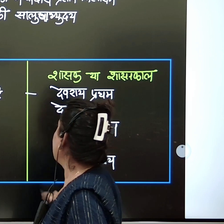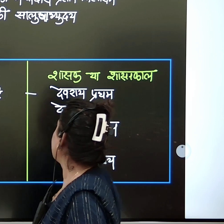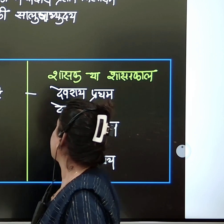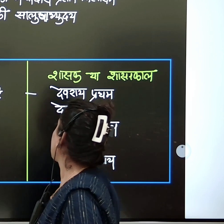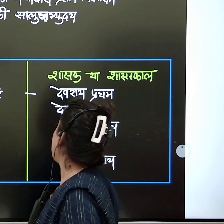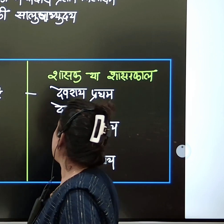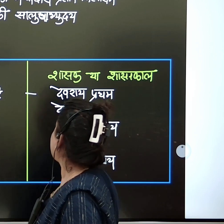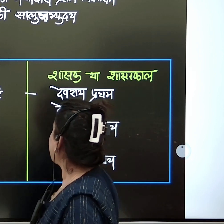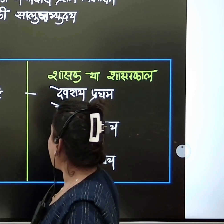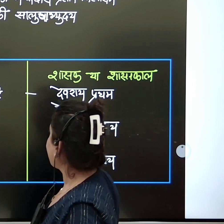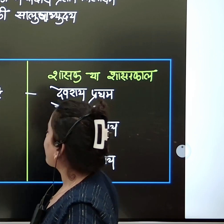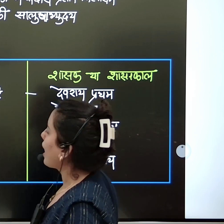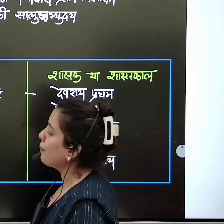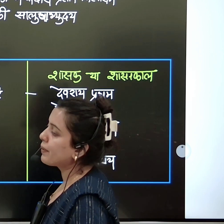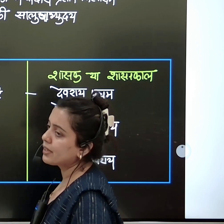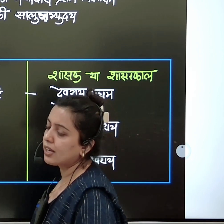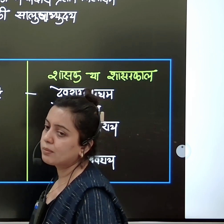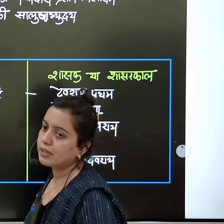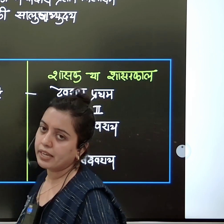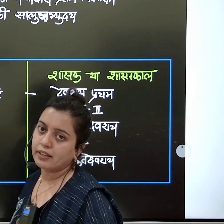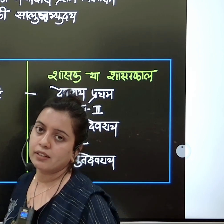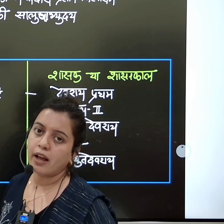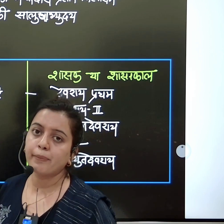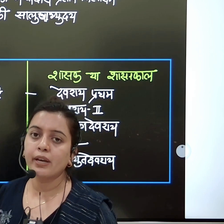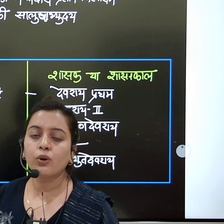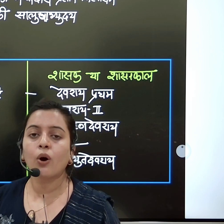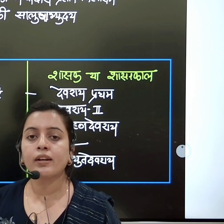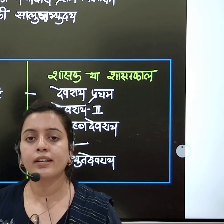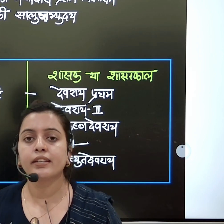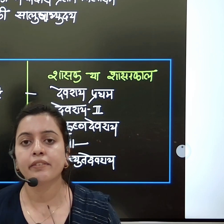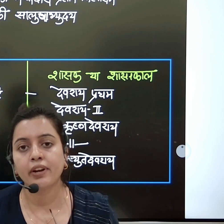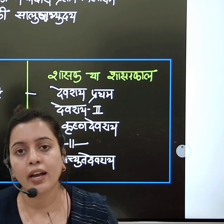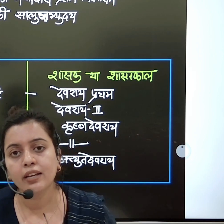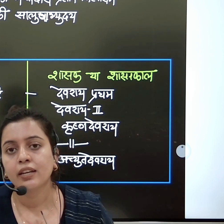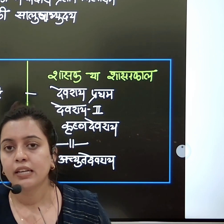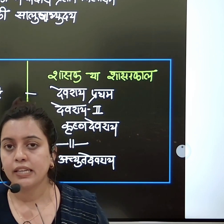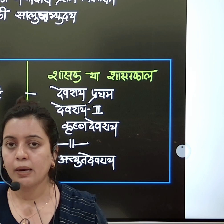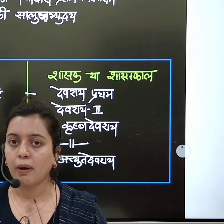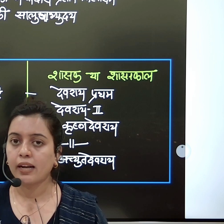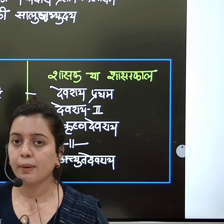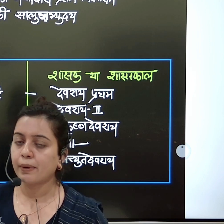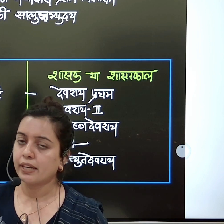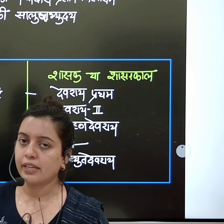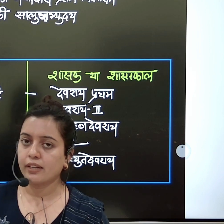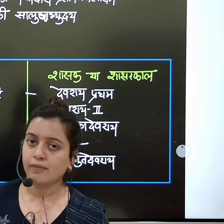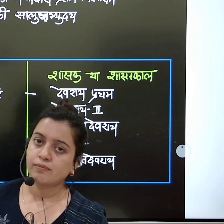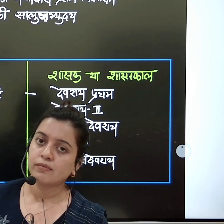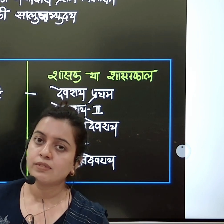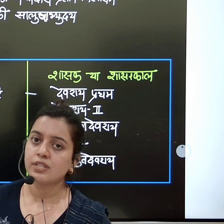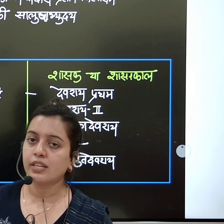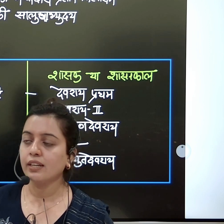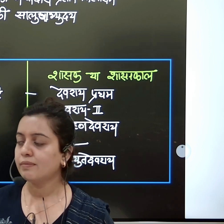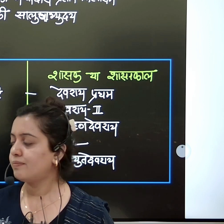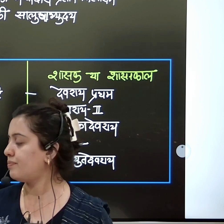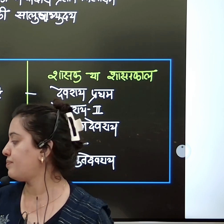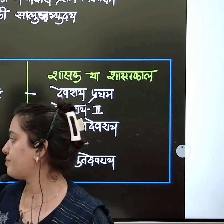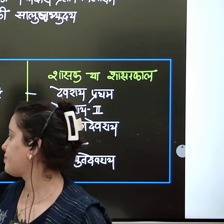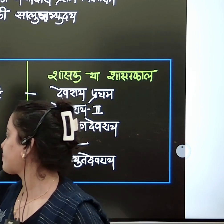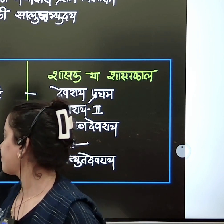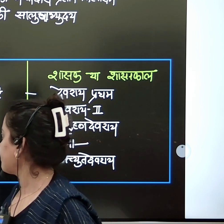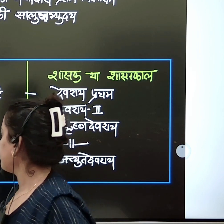थे? देवराय प्रथम के। अभी ये कौन है देवराय, ये हम आगे पढ़ेंगे। ठीक है,